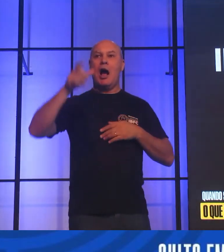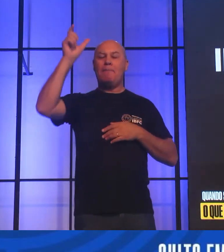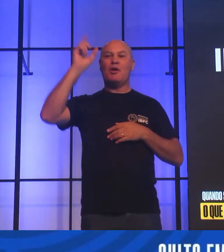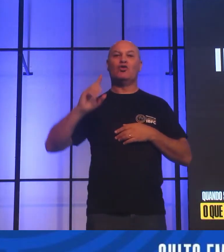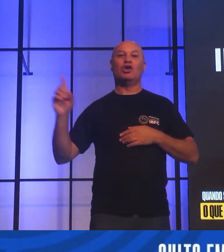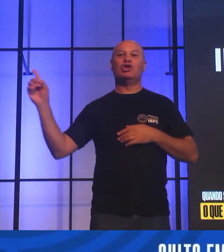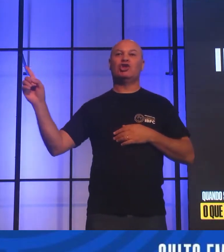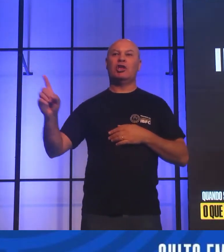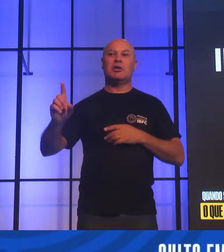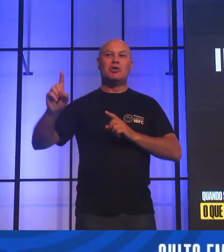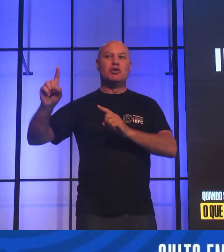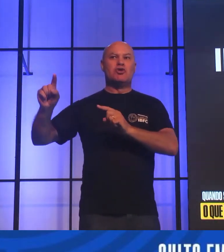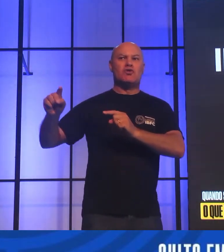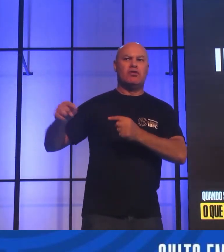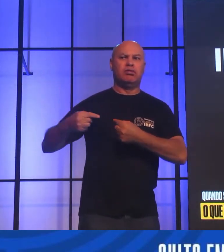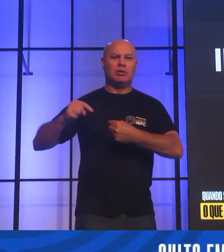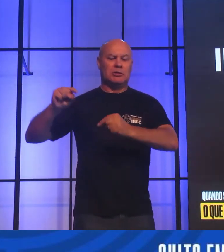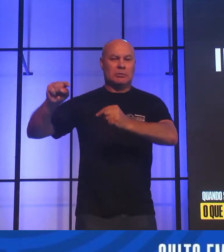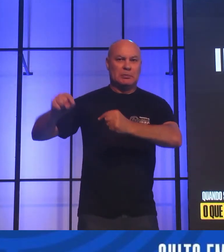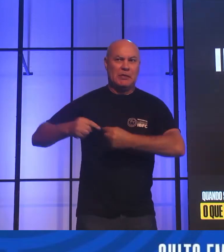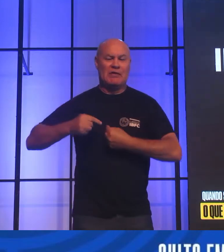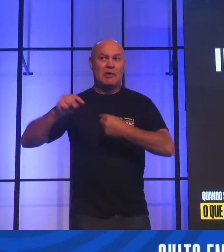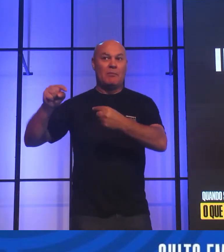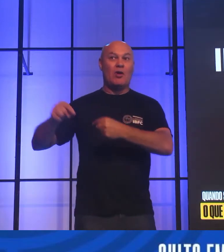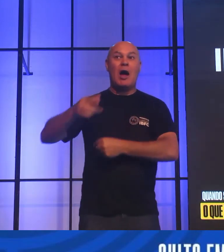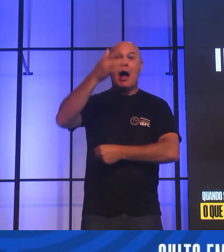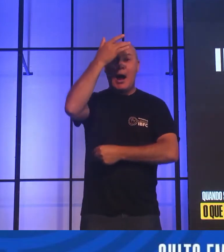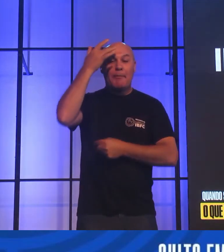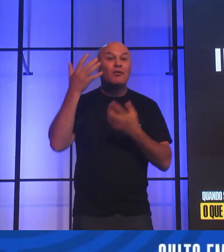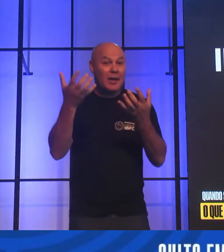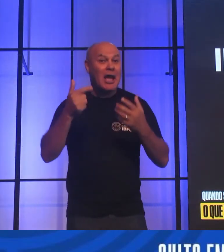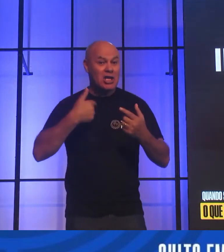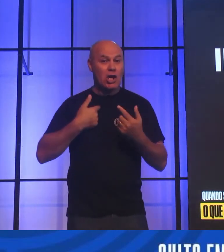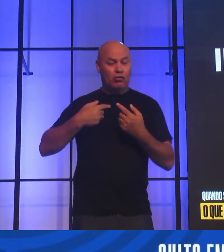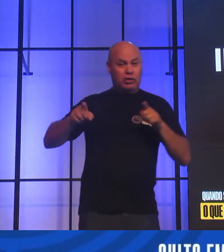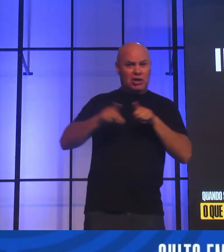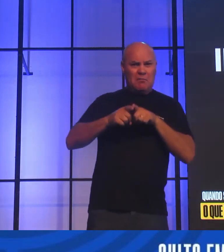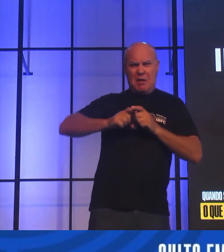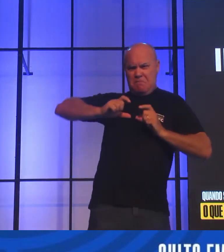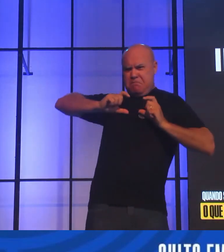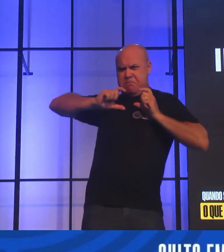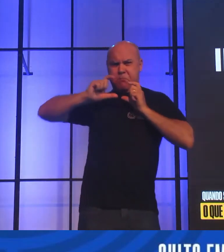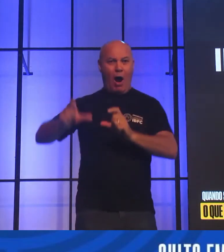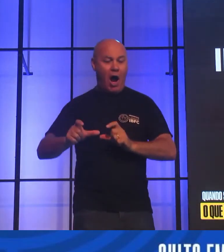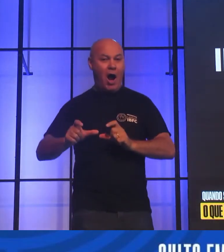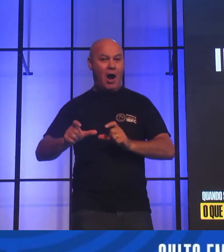pau da barraca, que você perca a razão, e você faz, ela está te controlando.